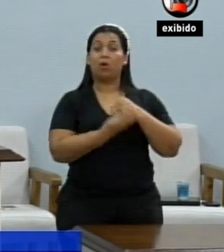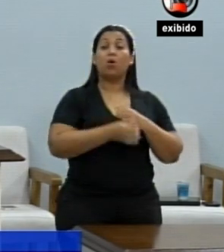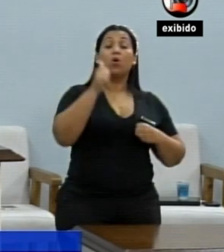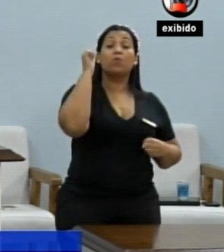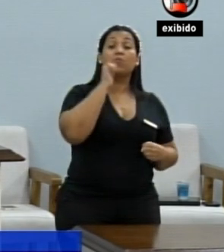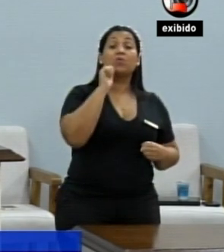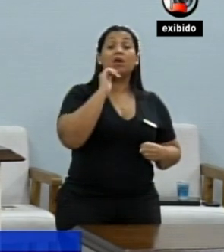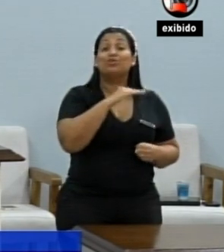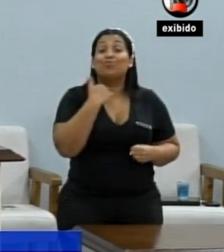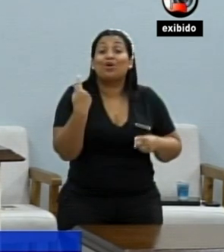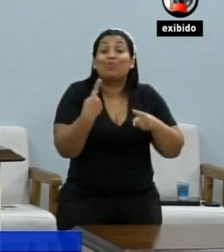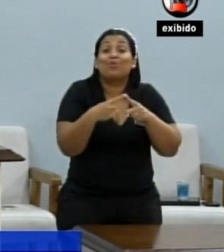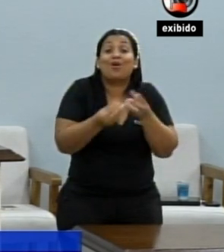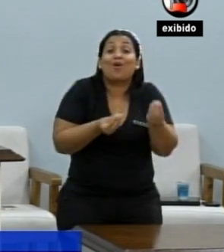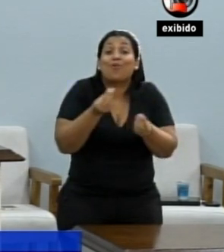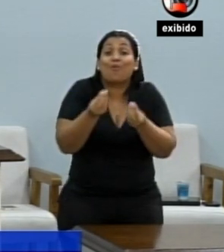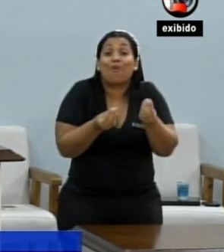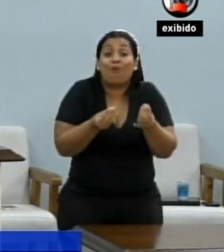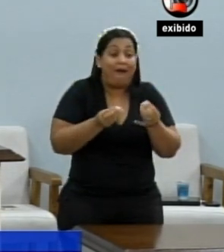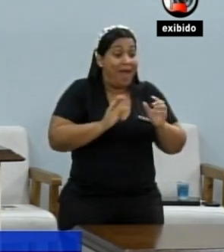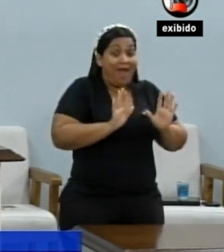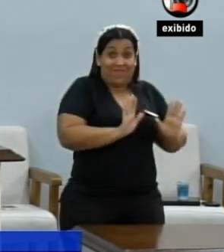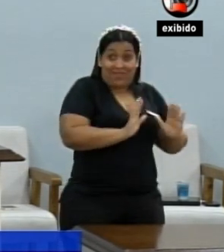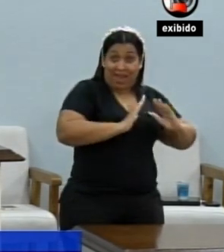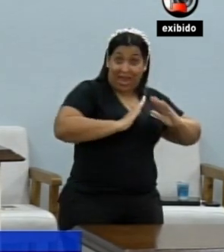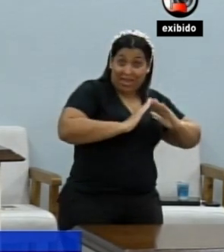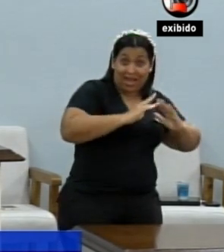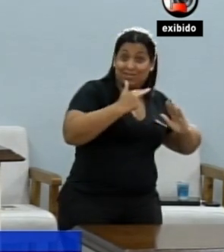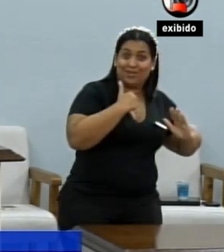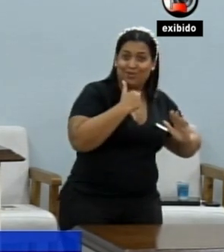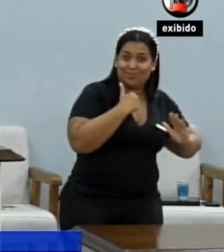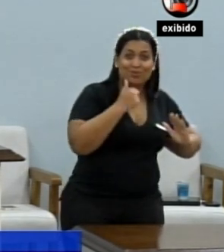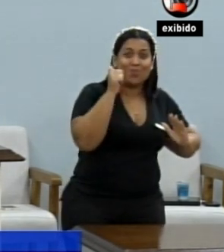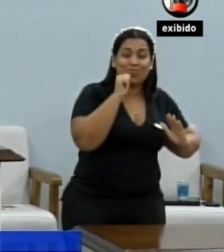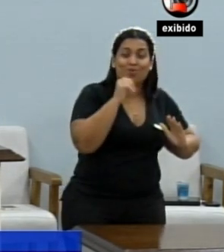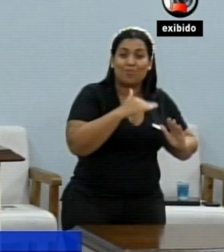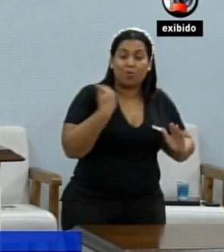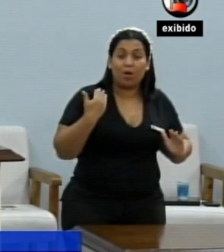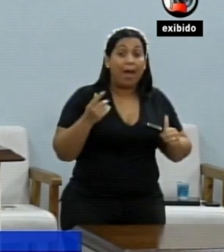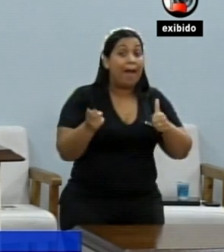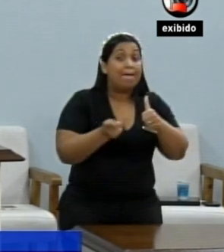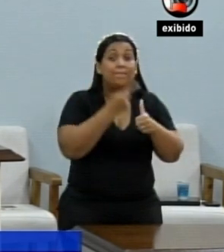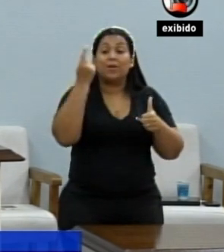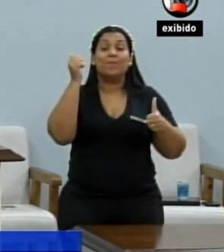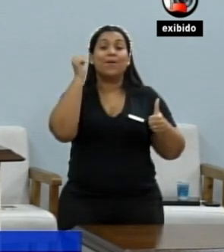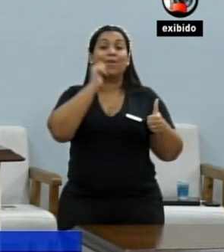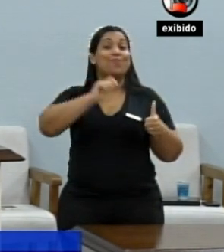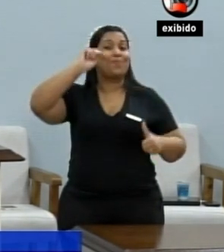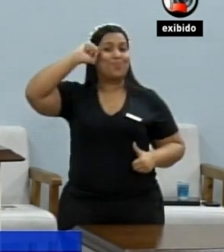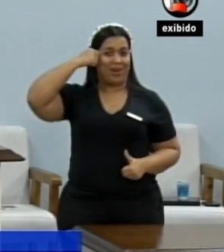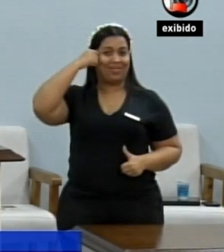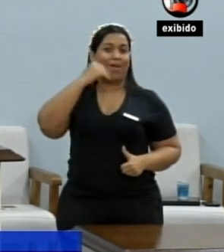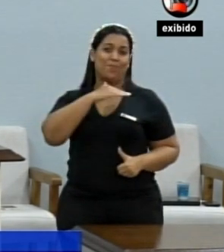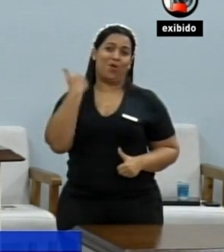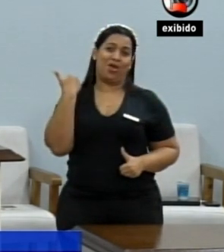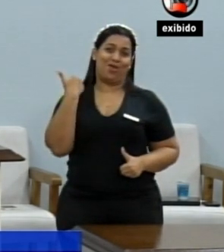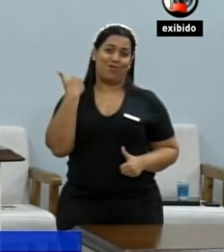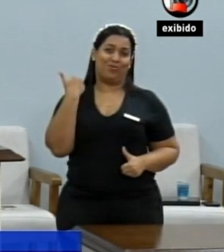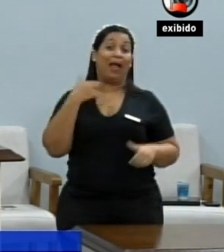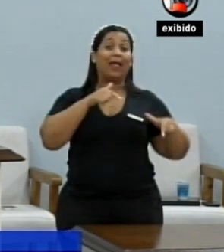morreram pois não tinham como fazer isolamento, não à toa a primeira morte foi de uma mulher preta, diarista.